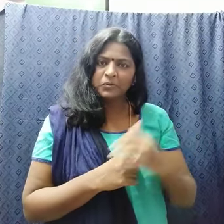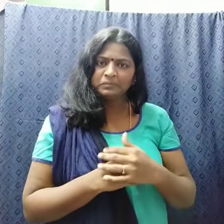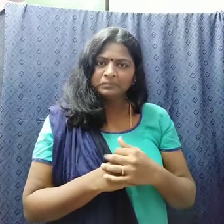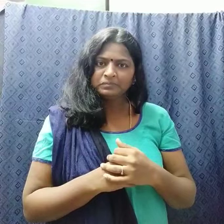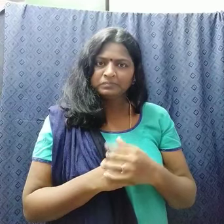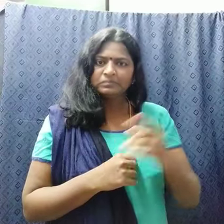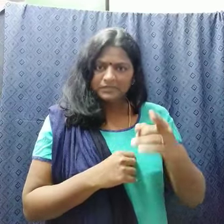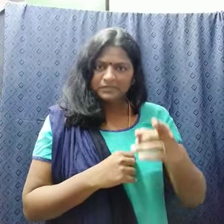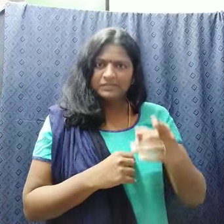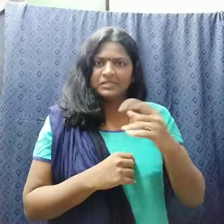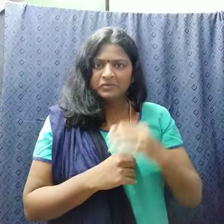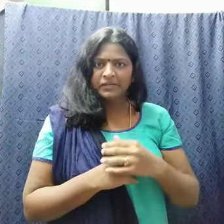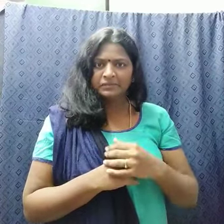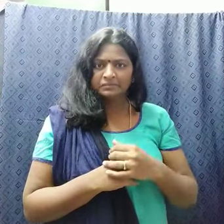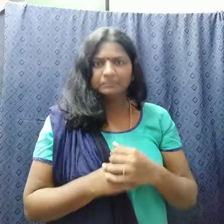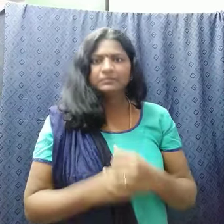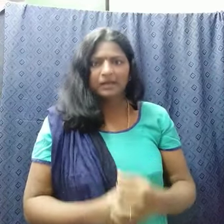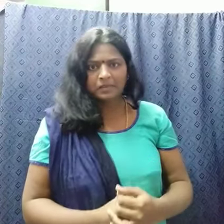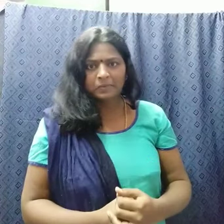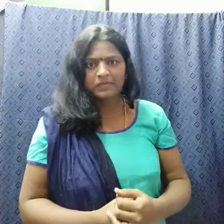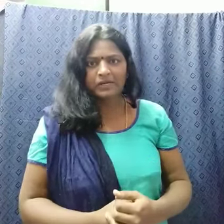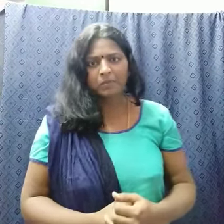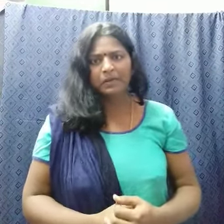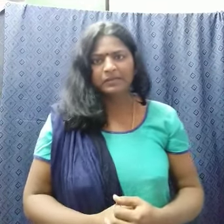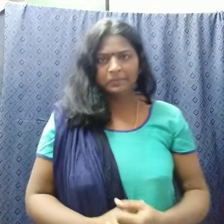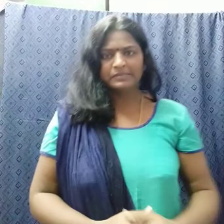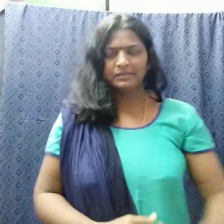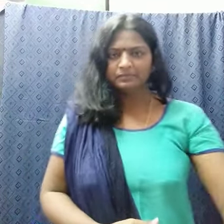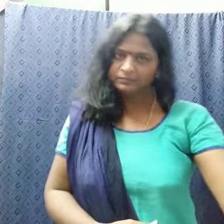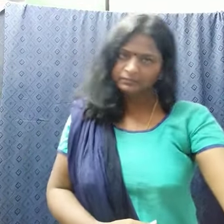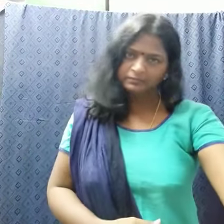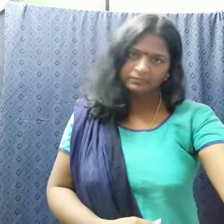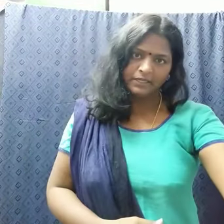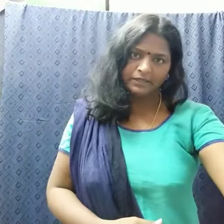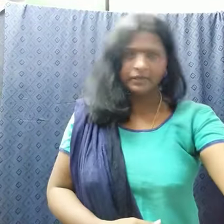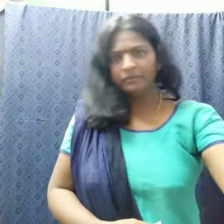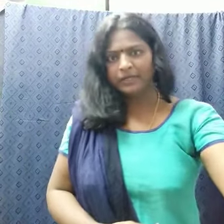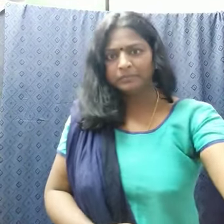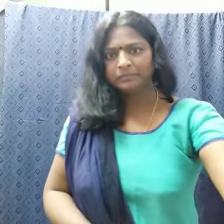சிந்திச்சு வைங்க, அடுத்த பதிவில் நம்ம பார்த்து பேசலாம். நன்றி, வணக்கம்.